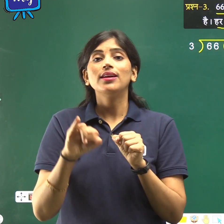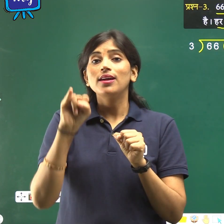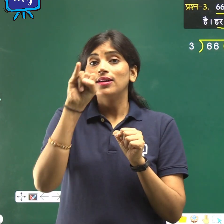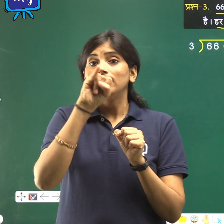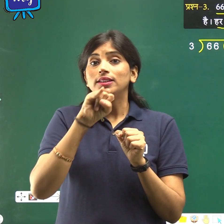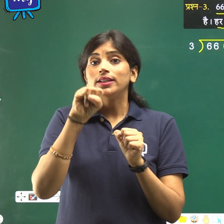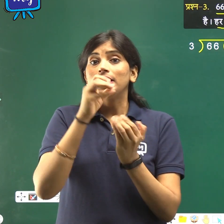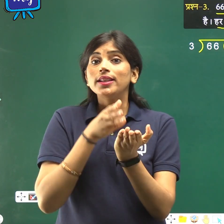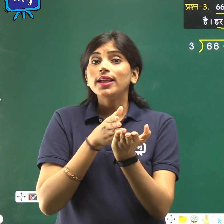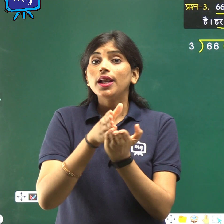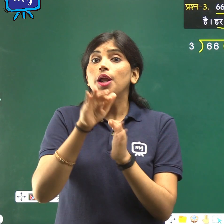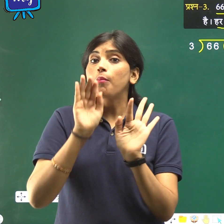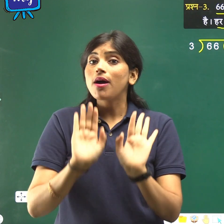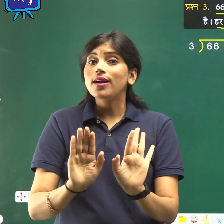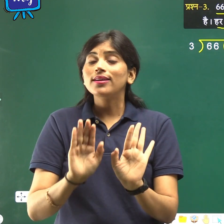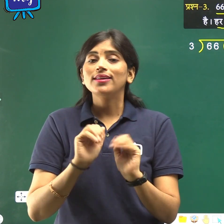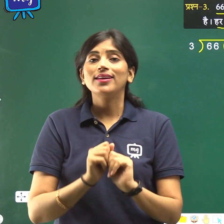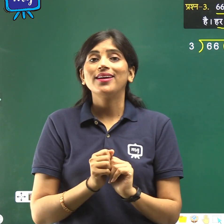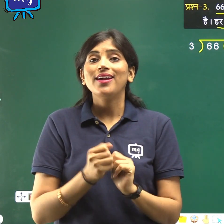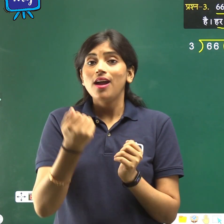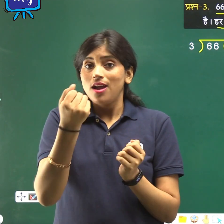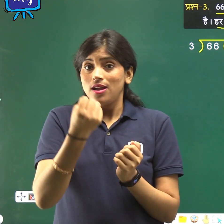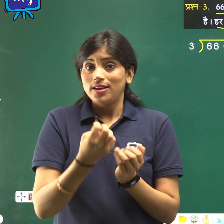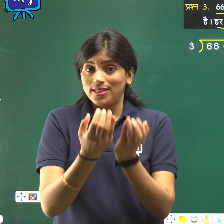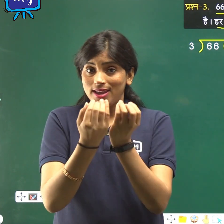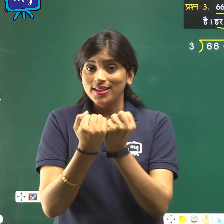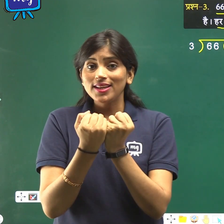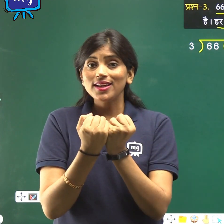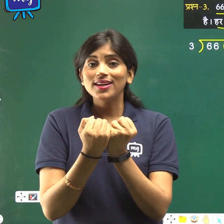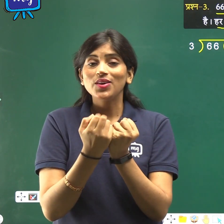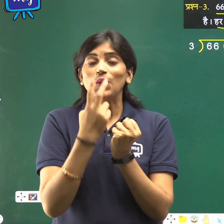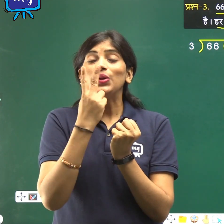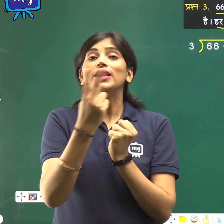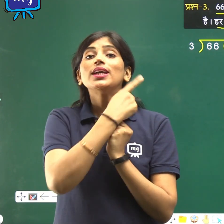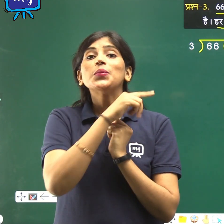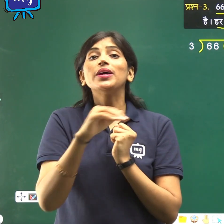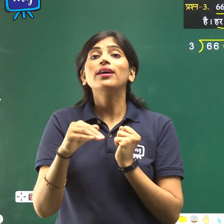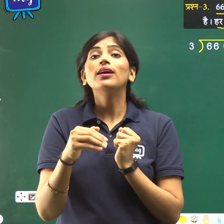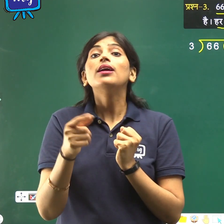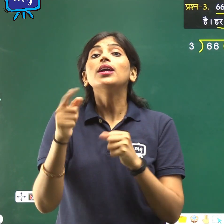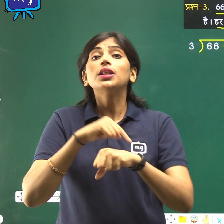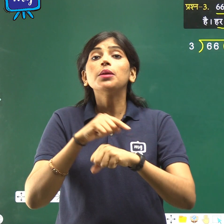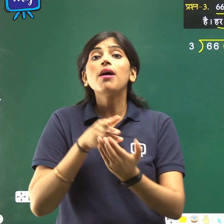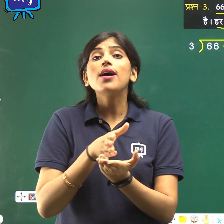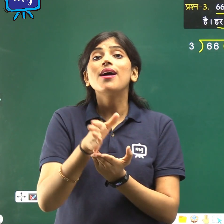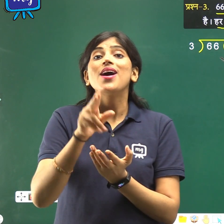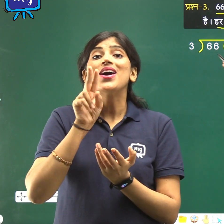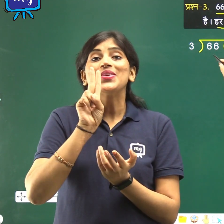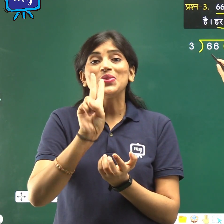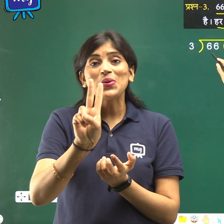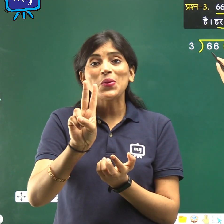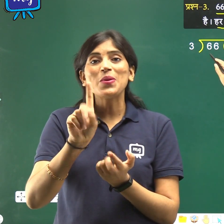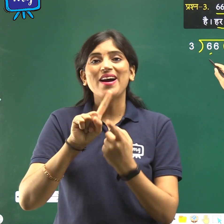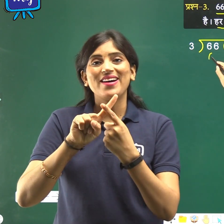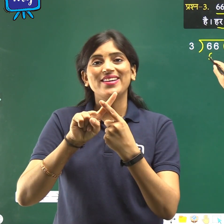6 में देने पर कितने आते हैं? देखो बच्चों कितनी बार जाता है? 2